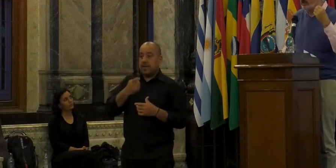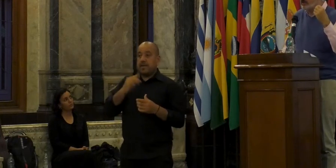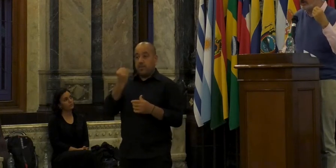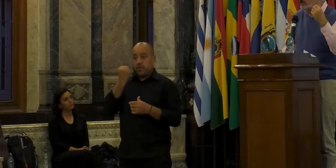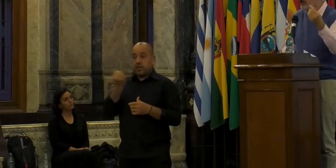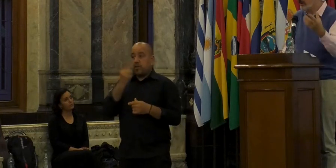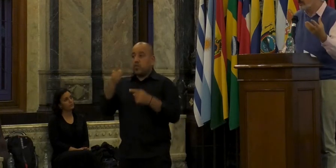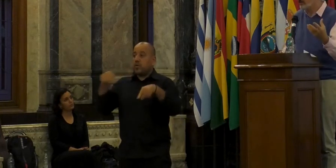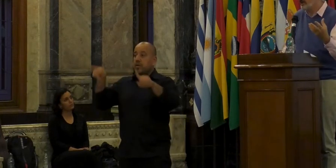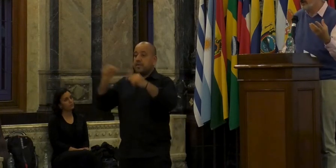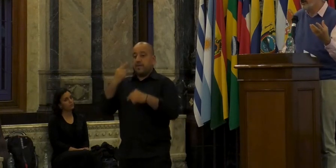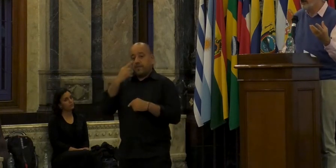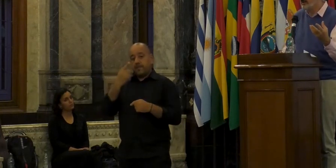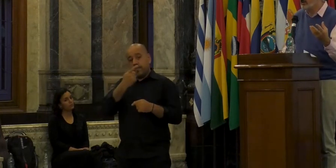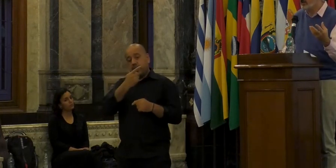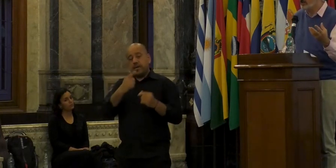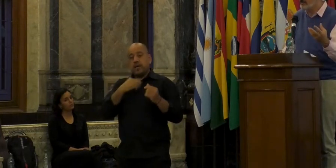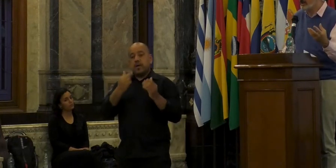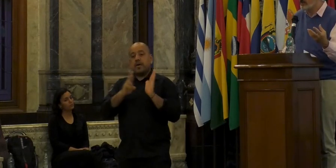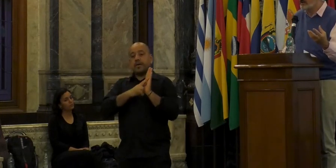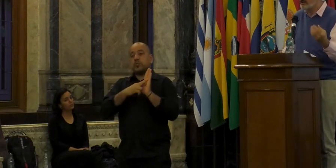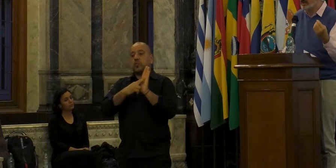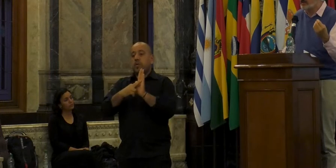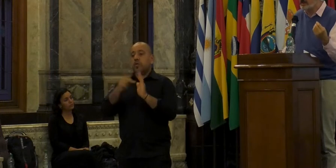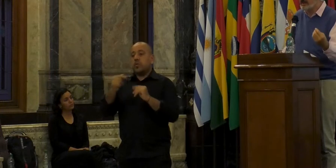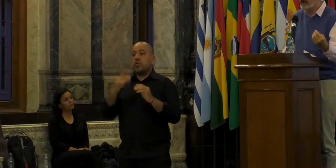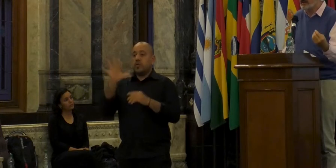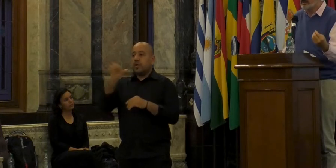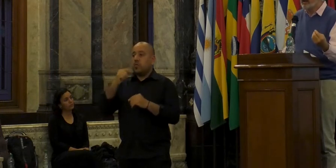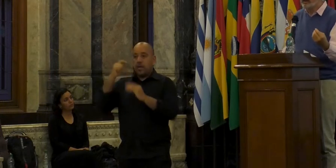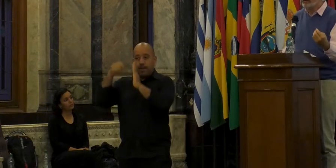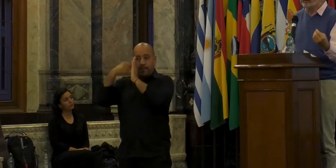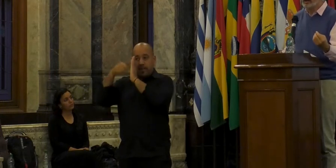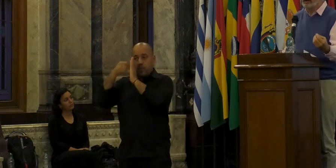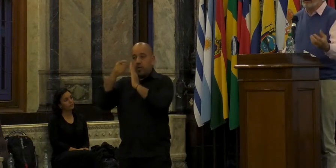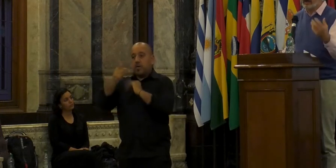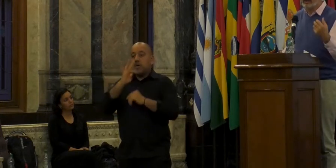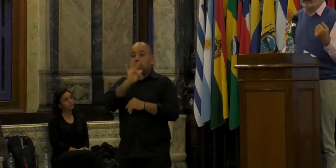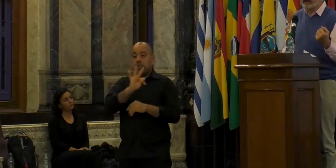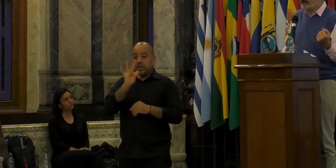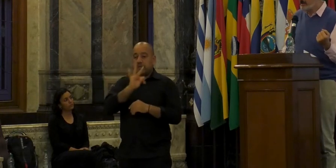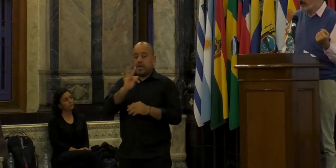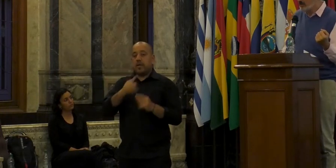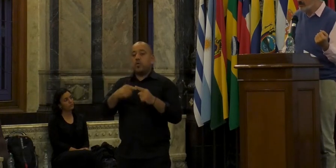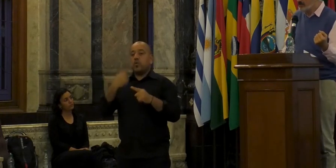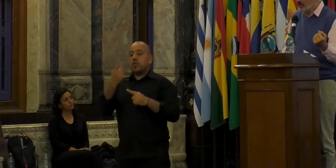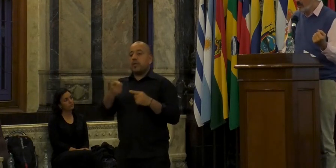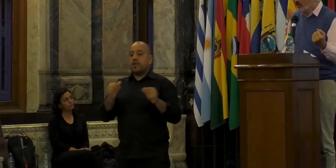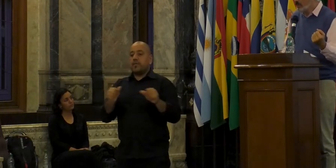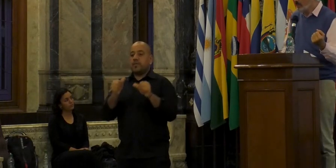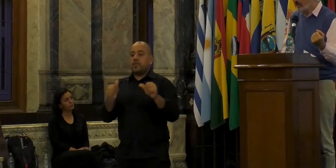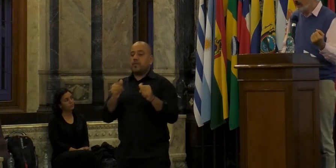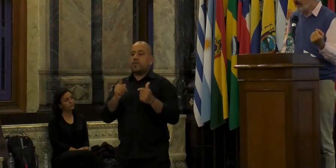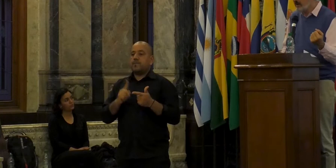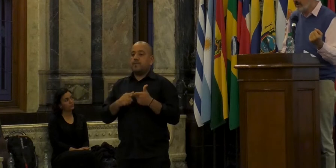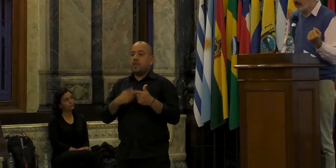veáis algunos resultados. He traído dos peliculitas, una de un taller y otra, a partir de los talleres, hicimos